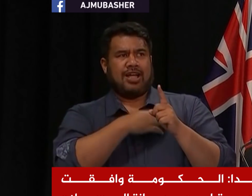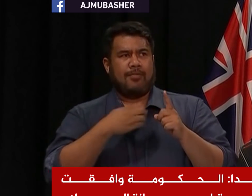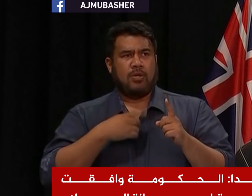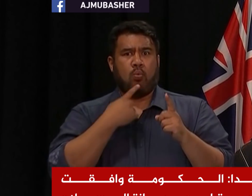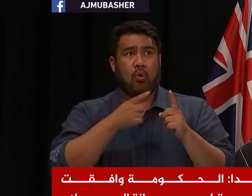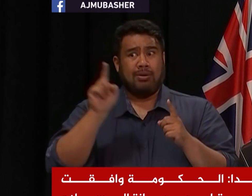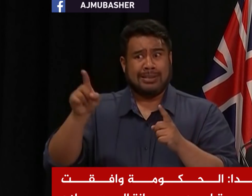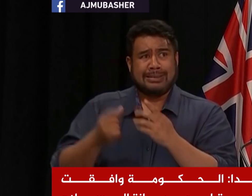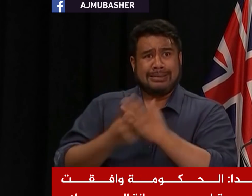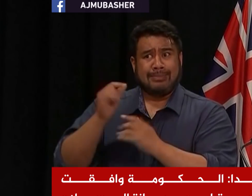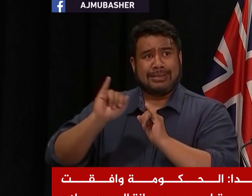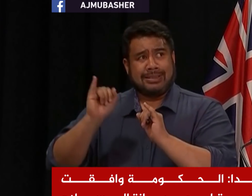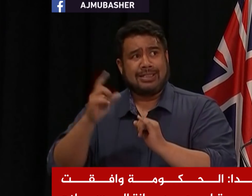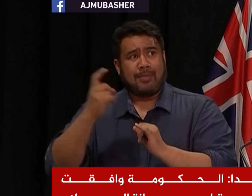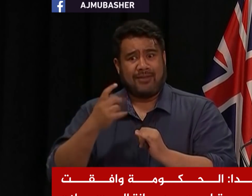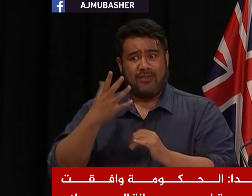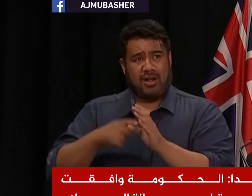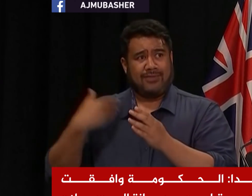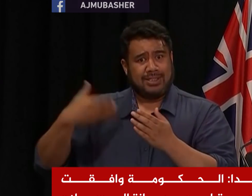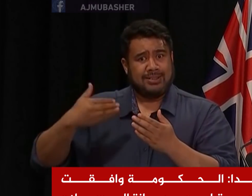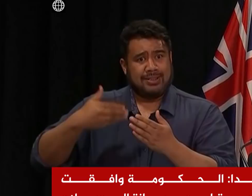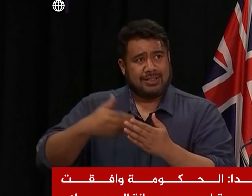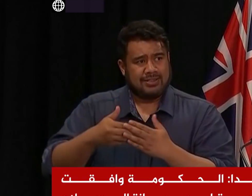أيضا الأسئلة غير مسموعة.